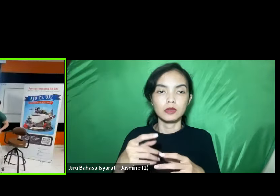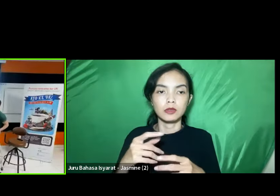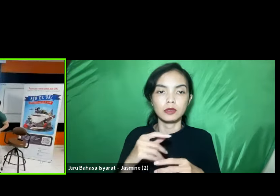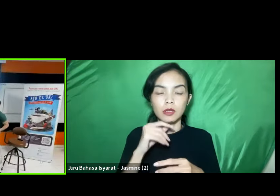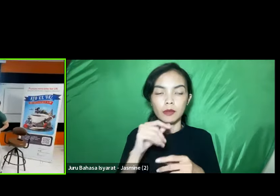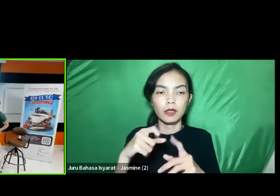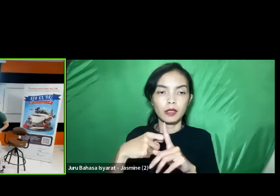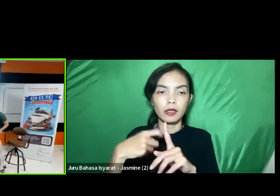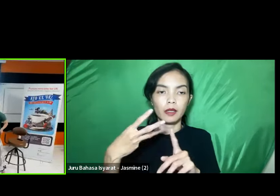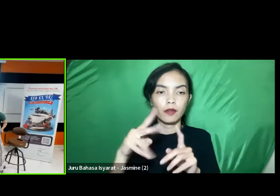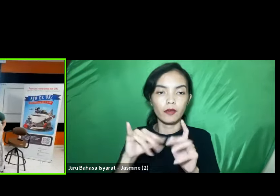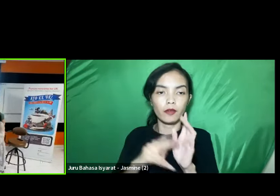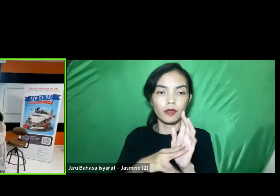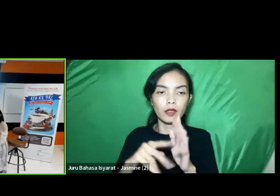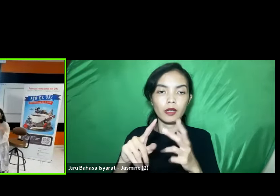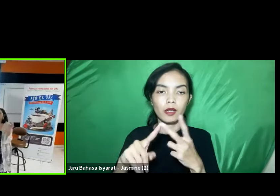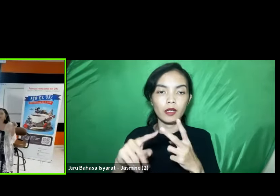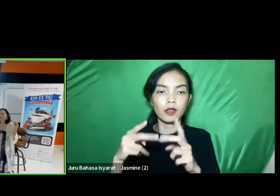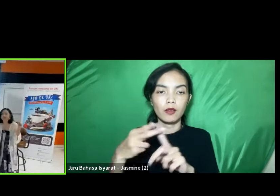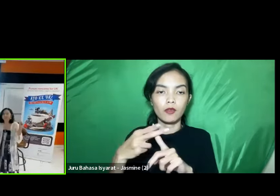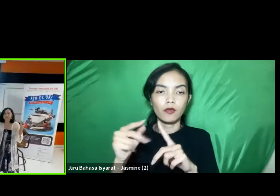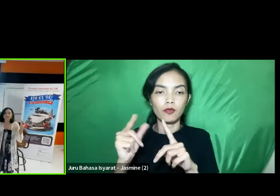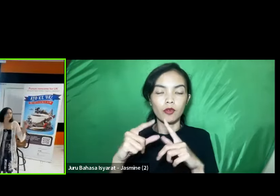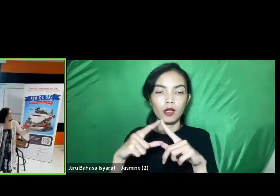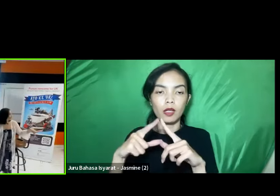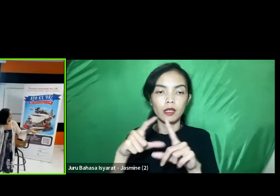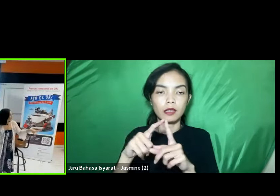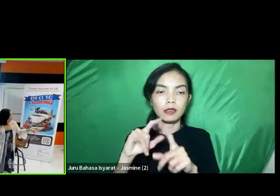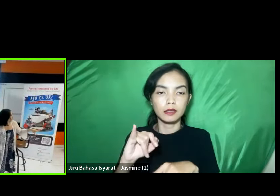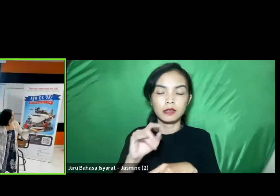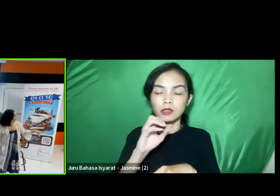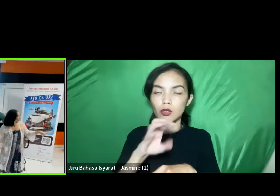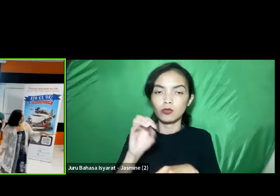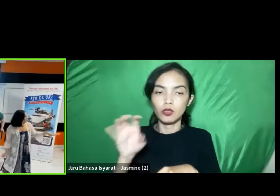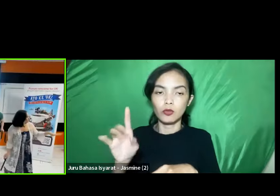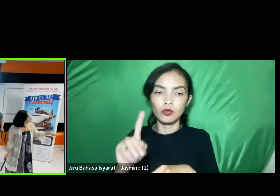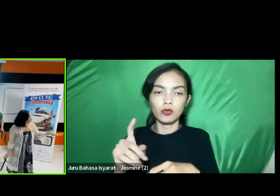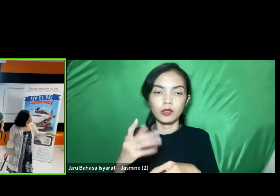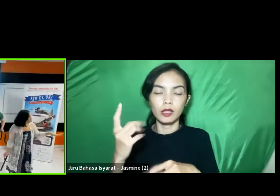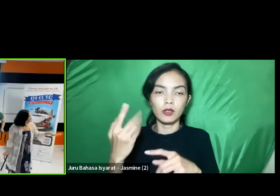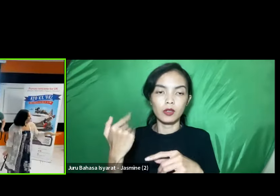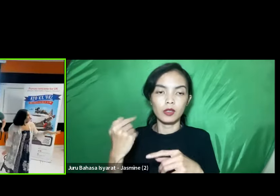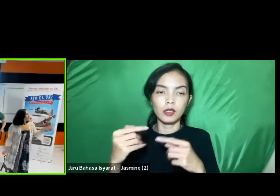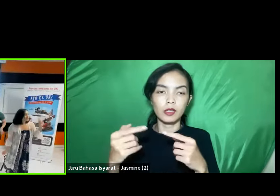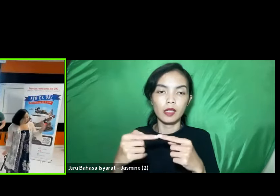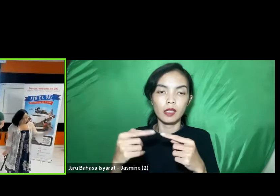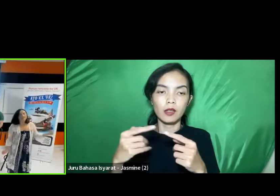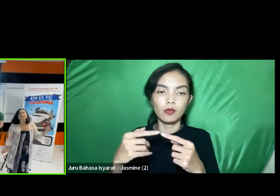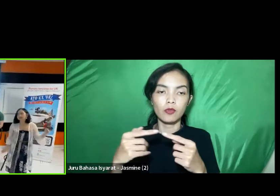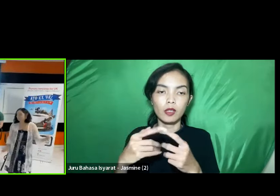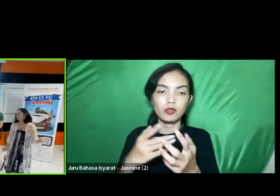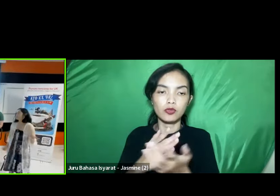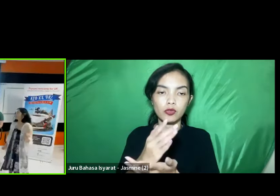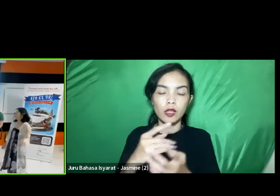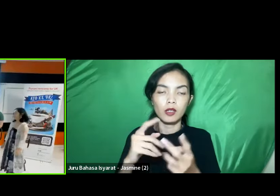mau ada pertanyaan terkait jurusan eh sama tadi k pertanyaannya